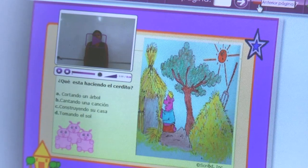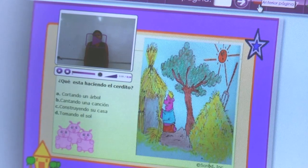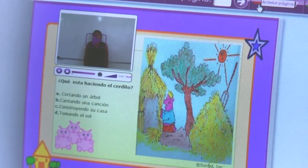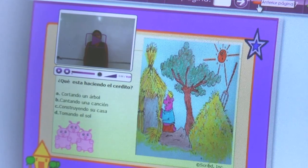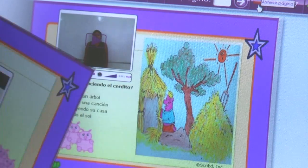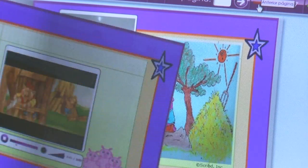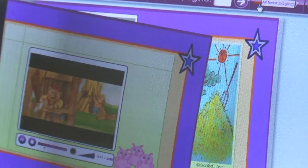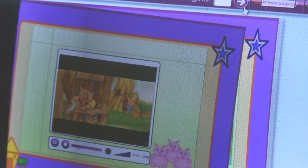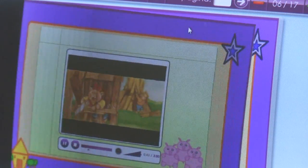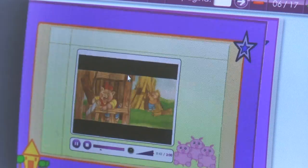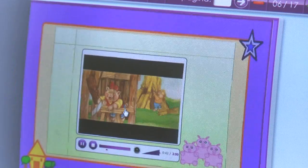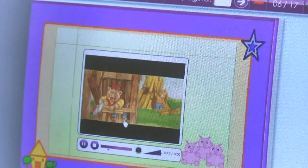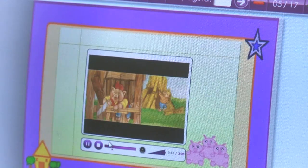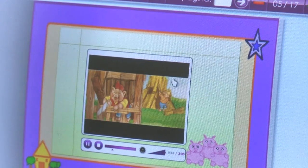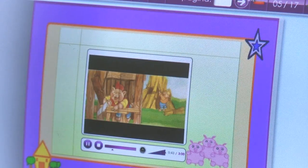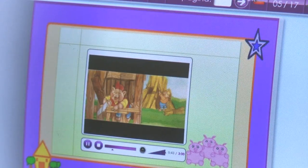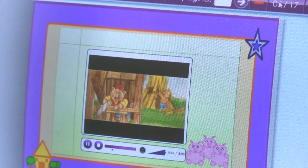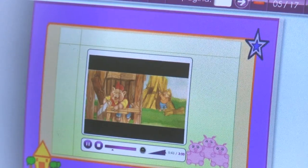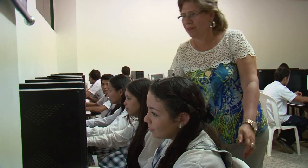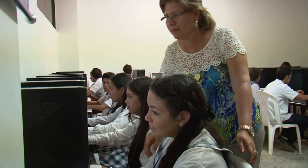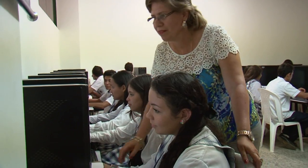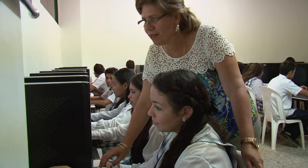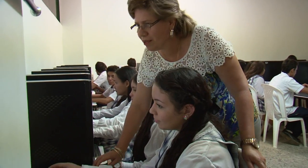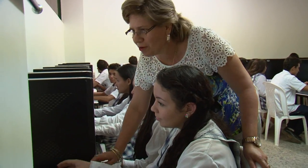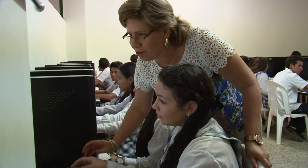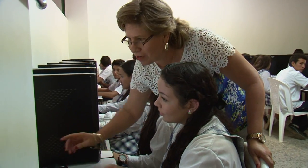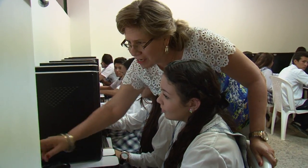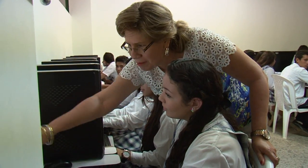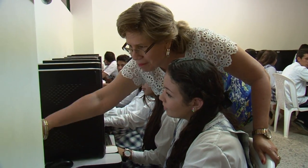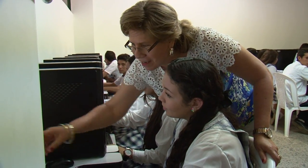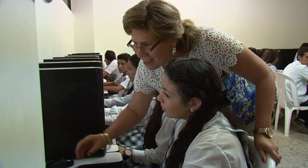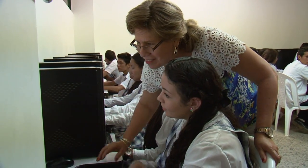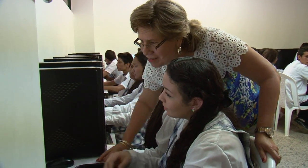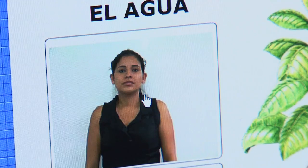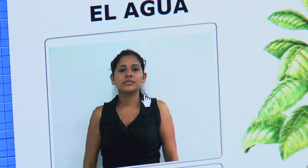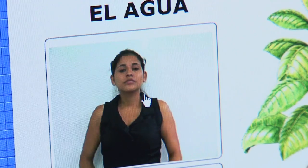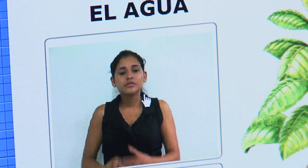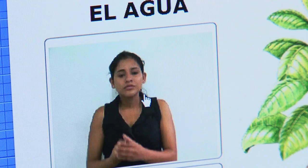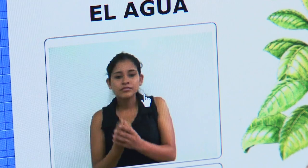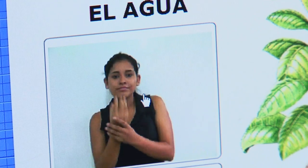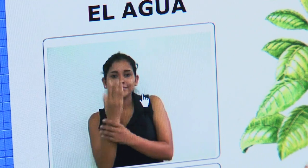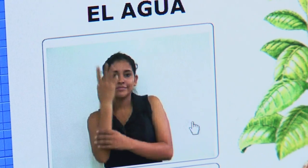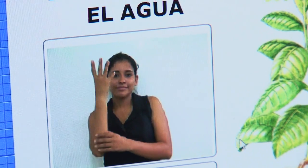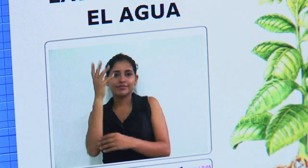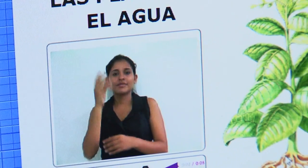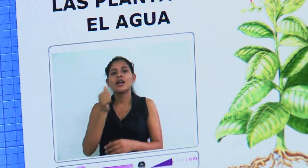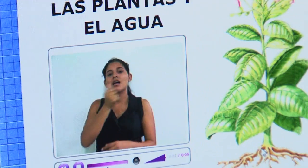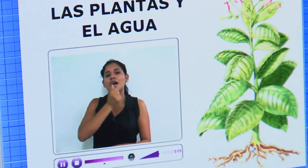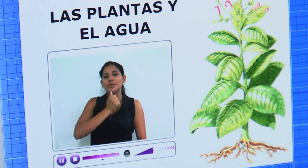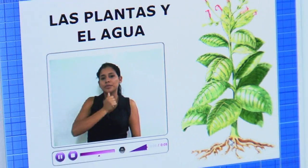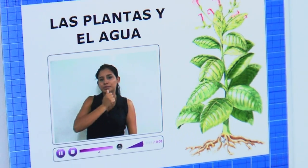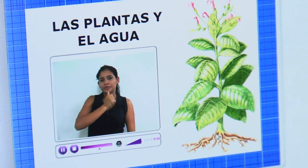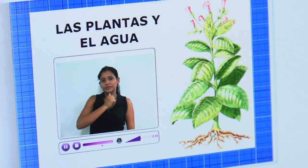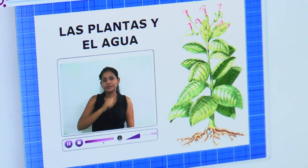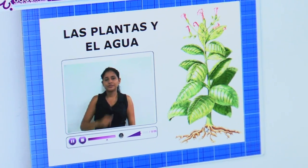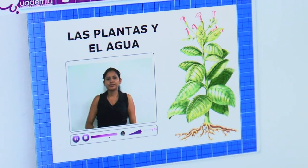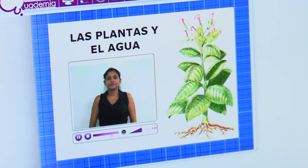Estos contenidos digitales están elaborados en el programa Cuadernia. Son contenidos enriquecidos en imágenes y videos en lengua y